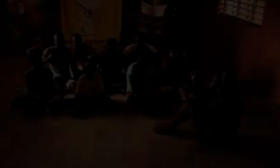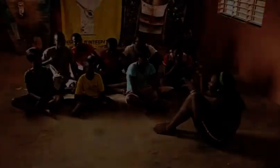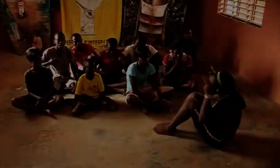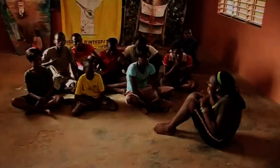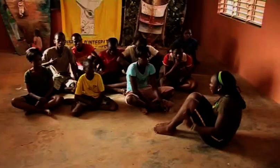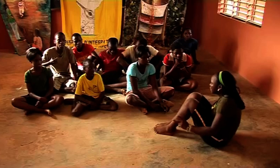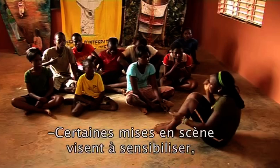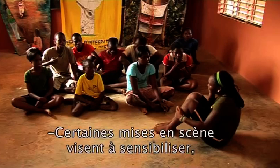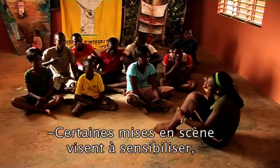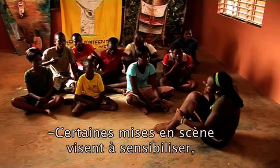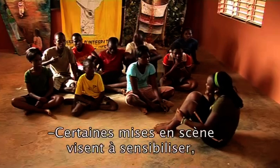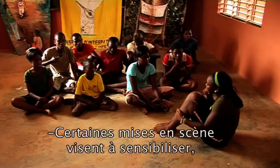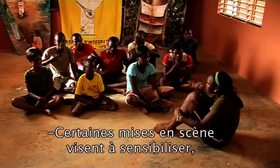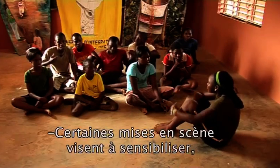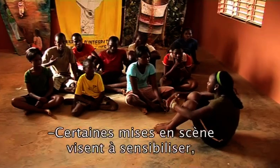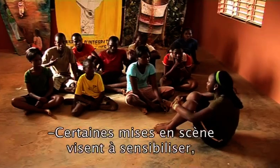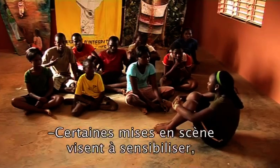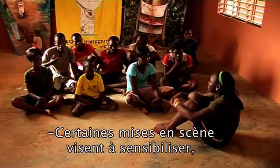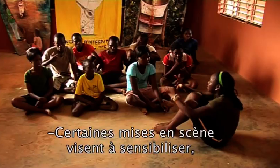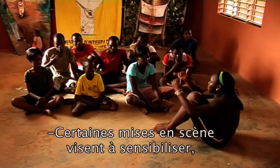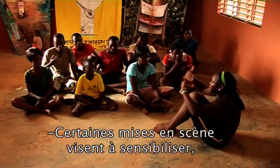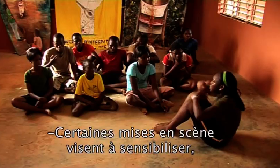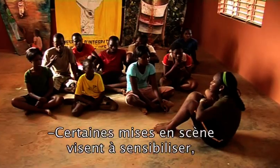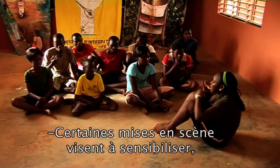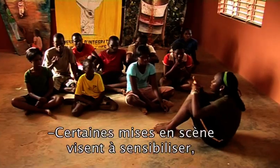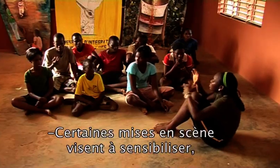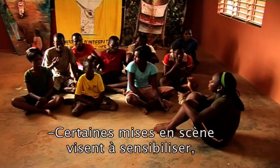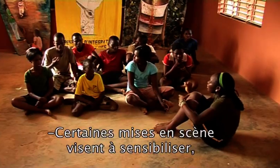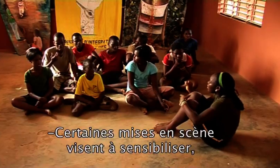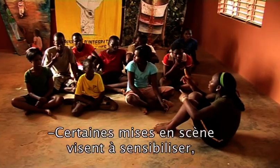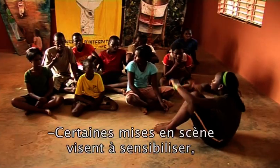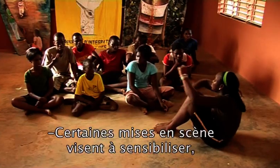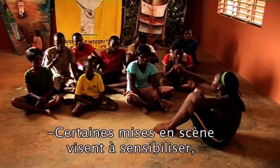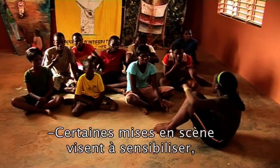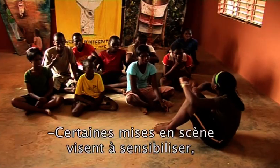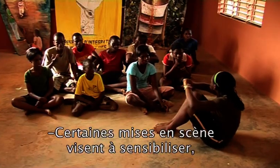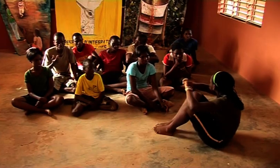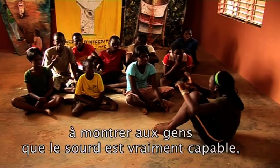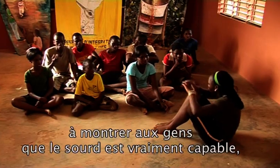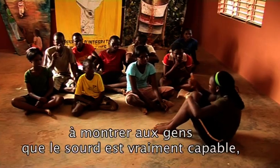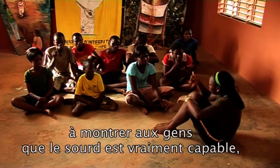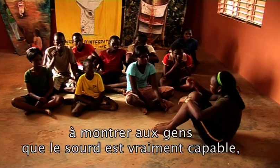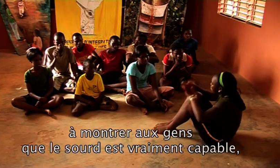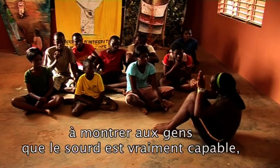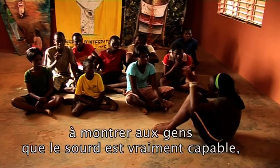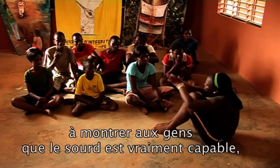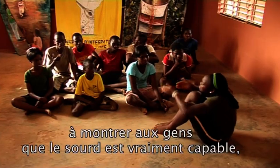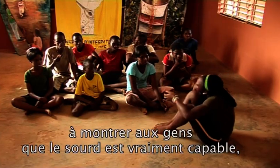Il y a même des mises en scène faites pour sensibiliser, c'est-à-dire pour toucher les